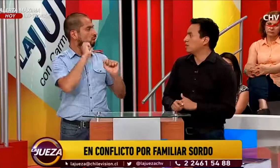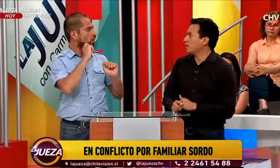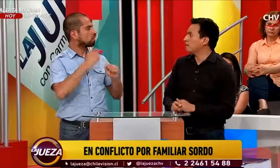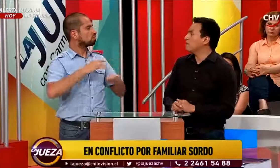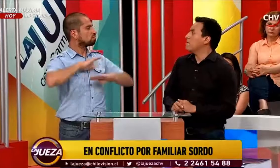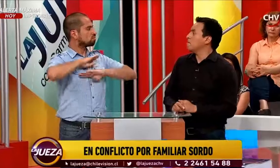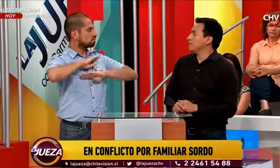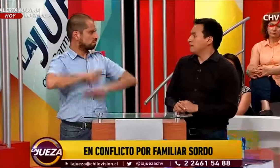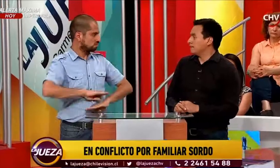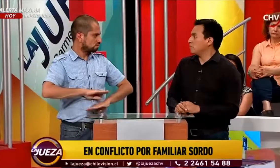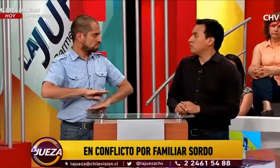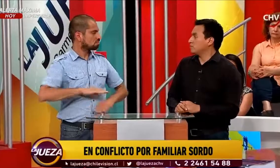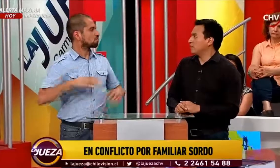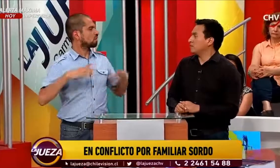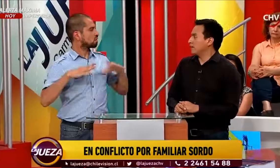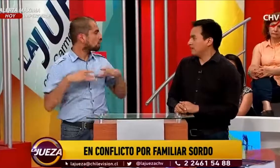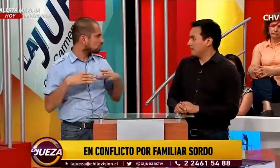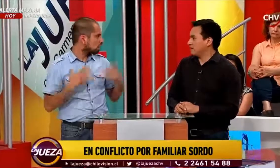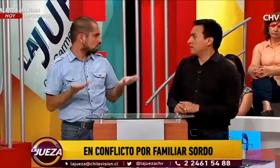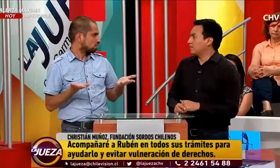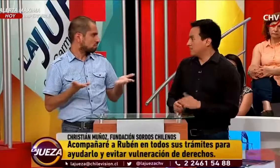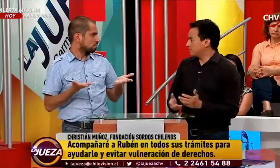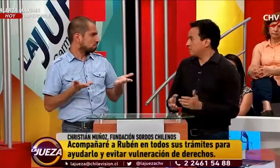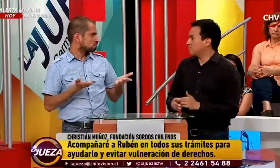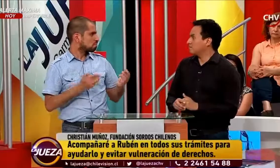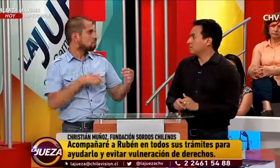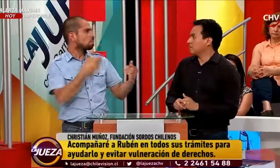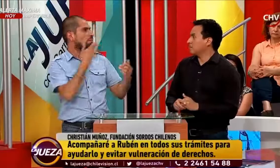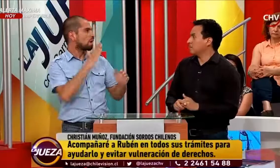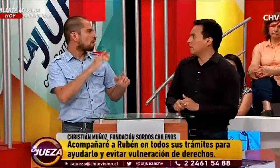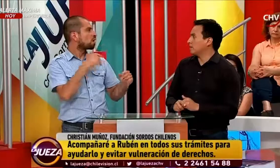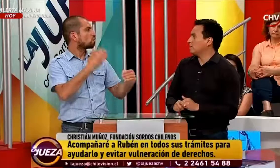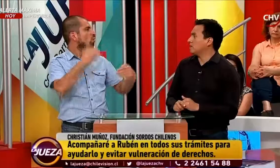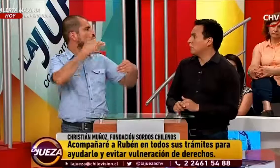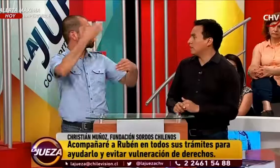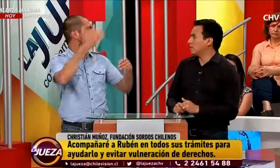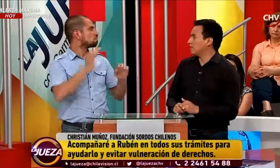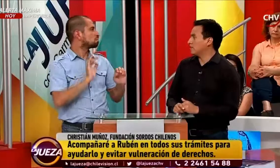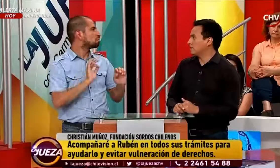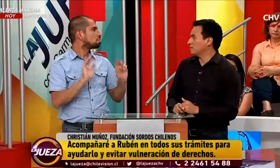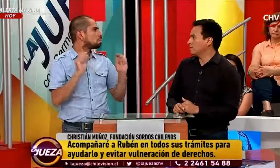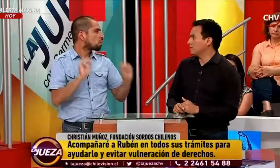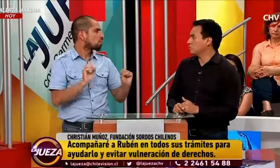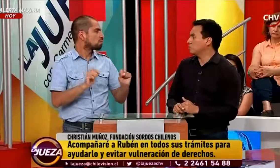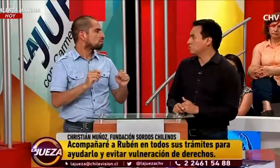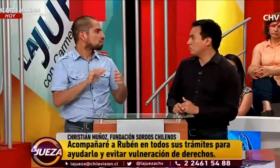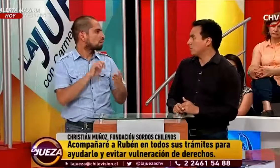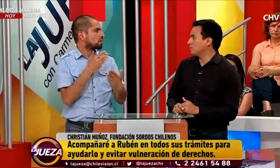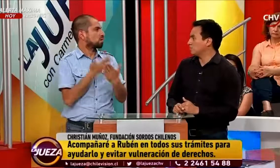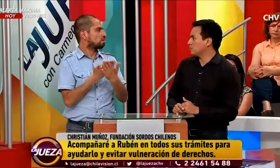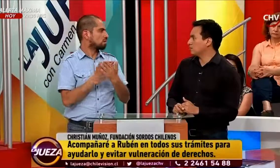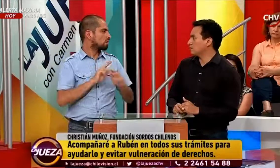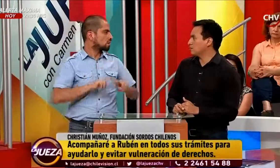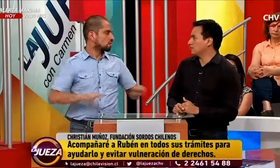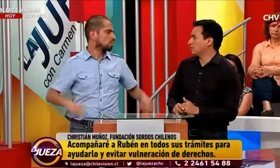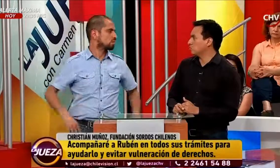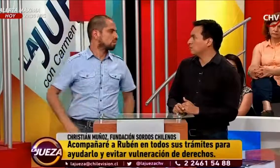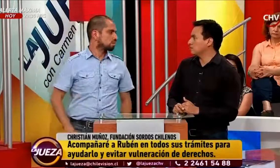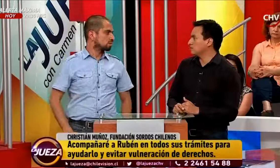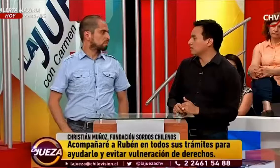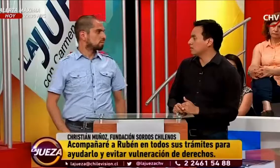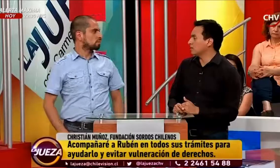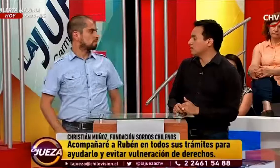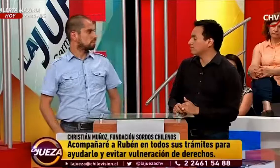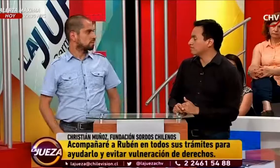nos podemos aliviar también y estar felices y mejorar también su futuro a las personas en salud y en tranquilidad. Además